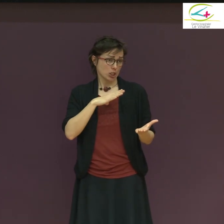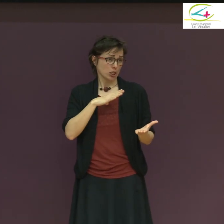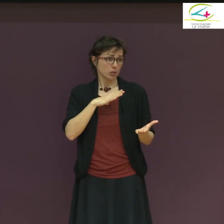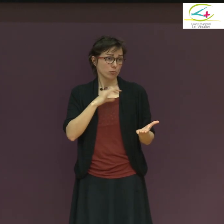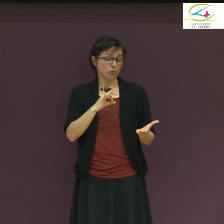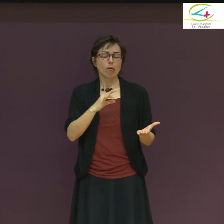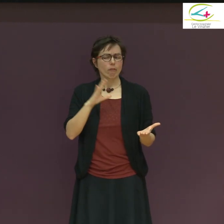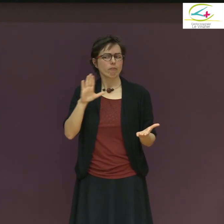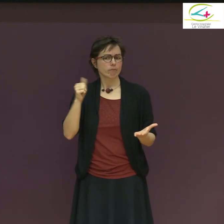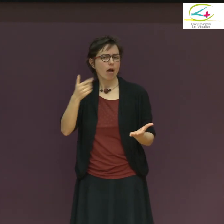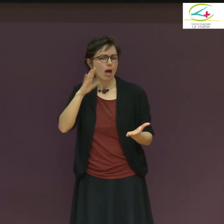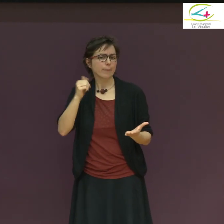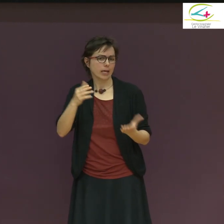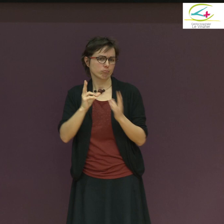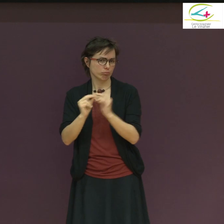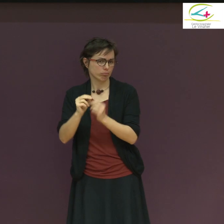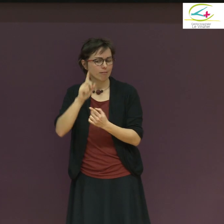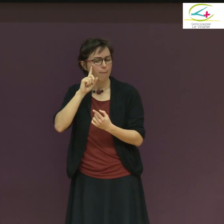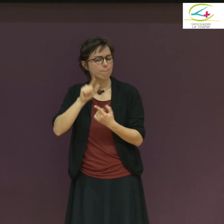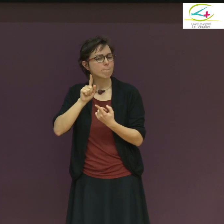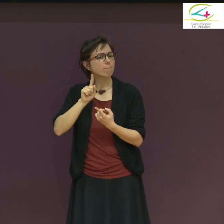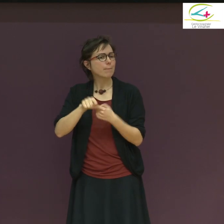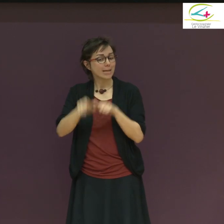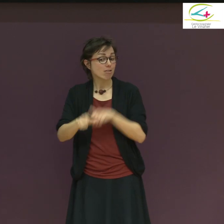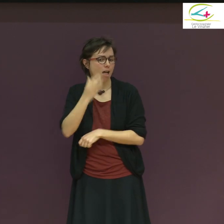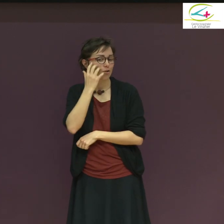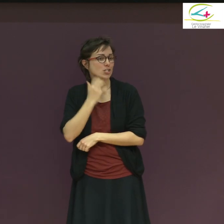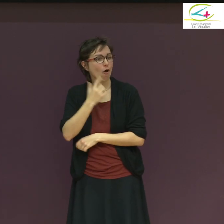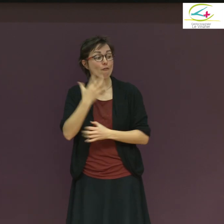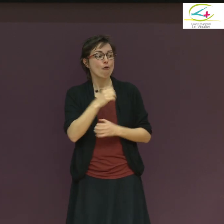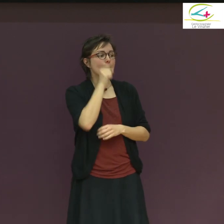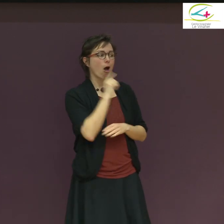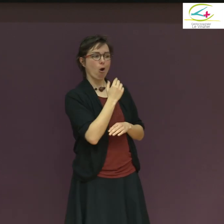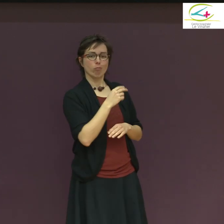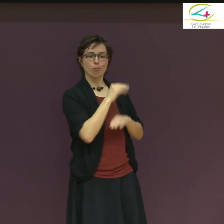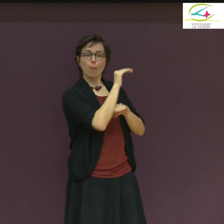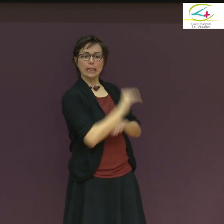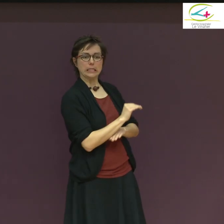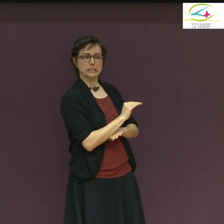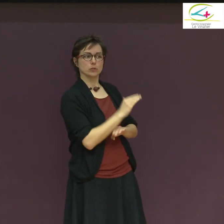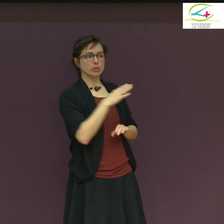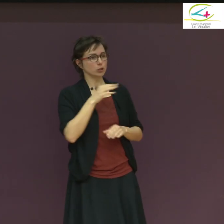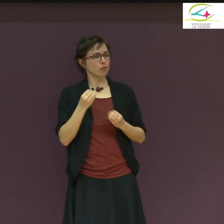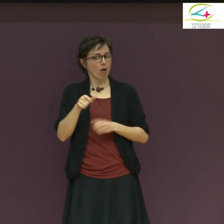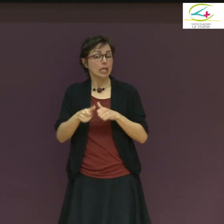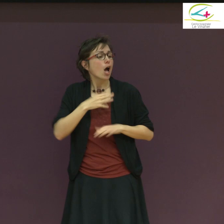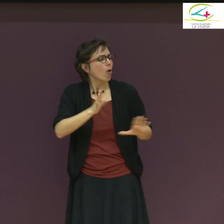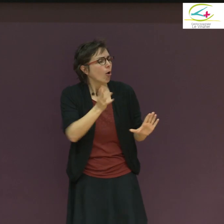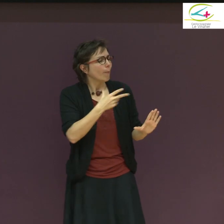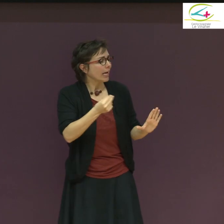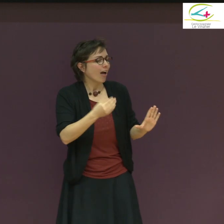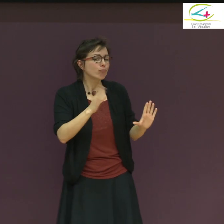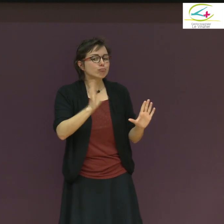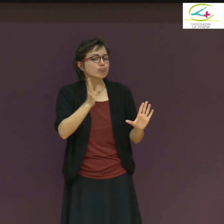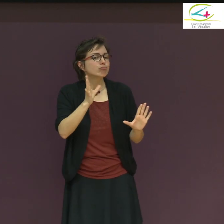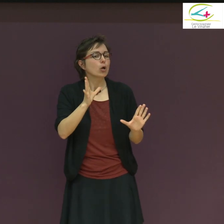en parlera tout à l'heure, mais notamment chez les adolescents, pour protéger leurs parents, qui vont eux-mêmes dire mais c'était pas grave, c'était juste une